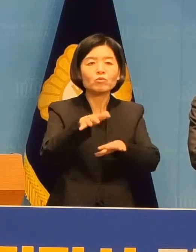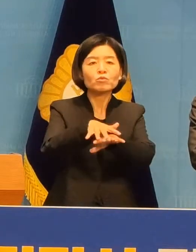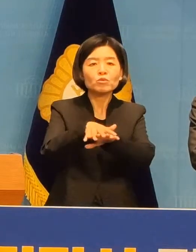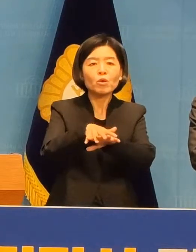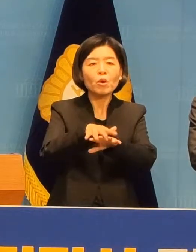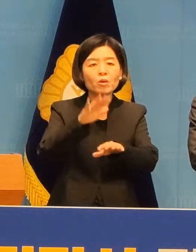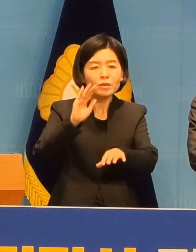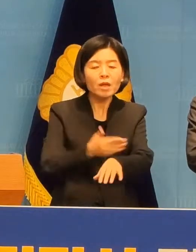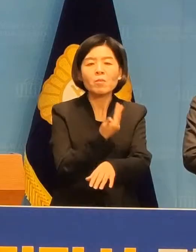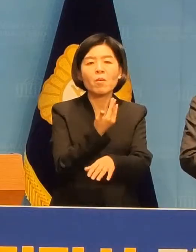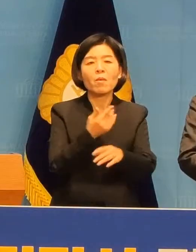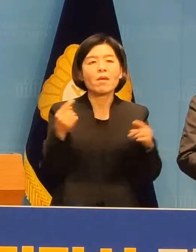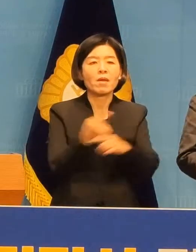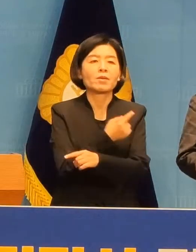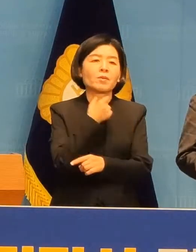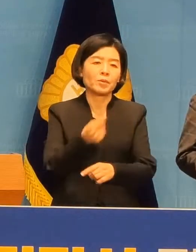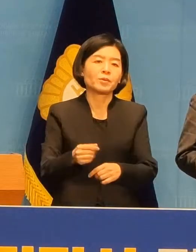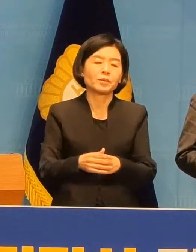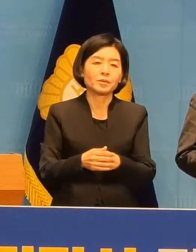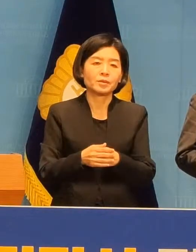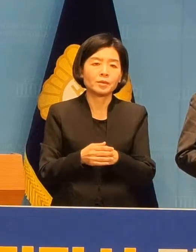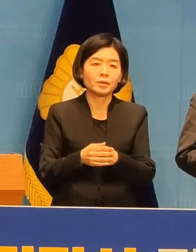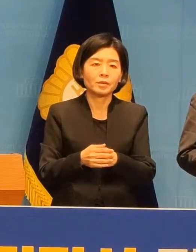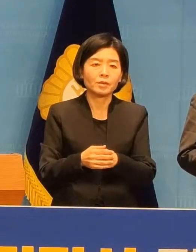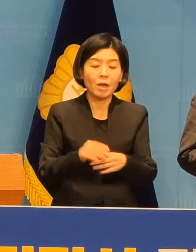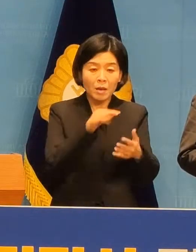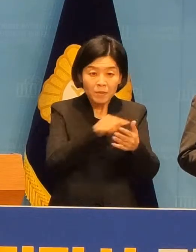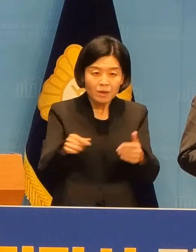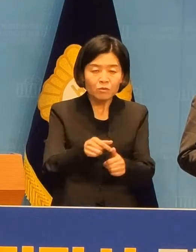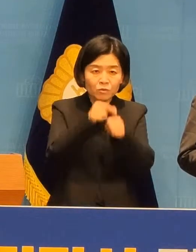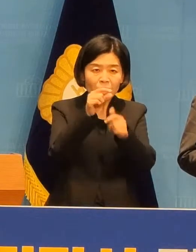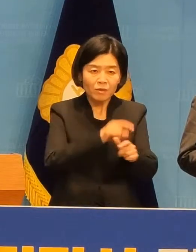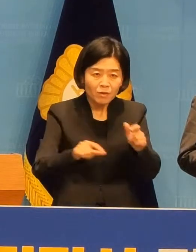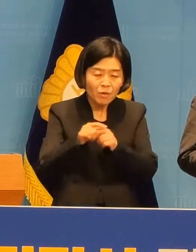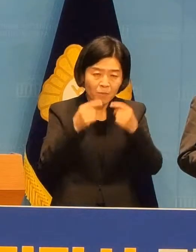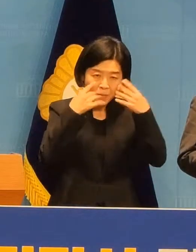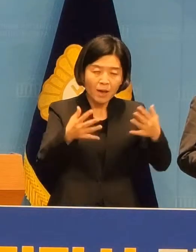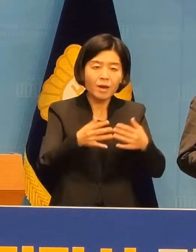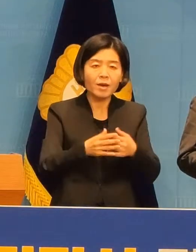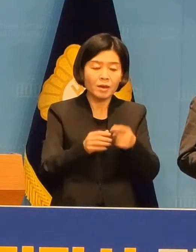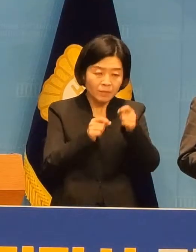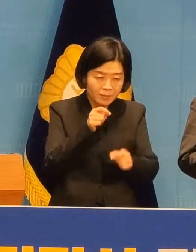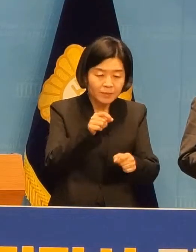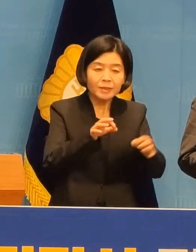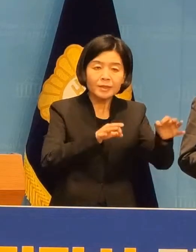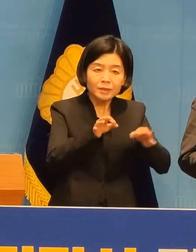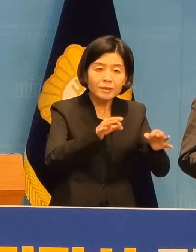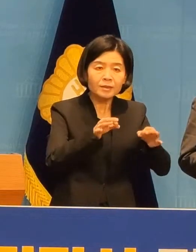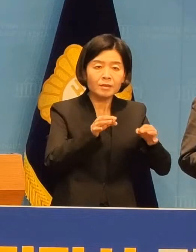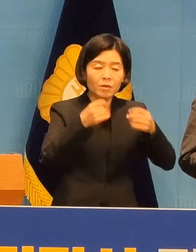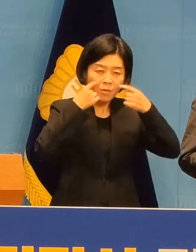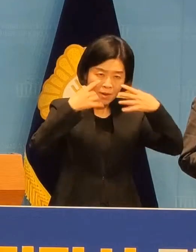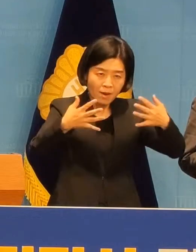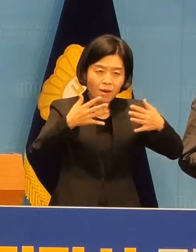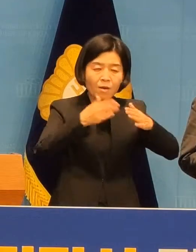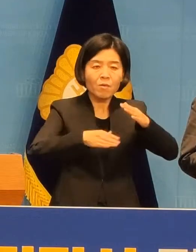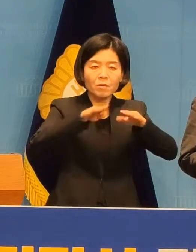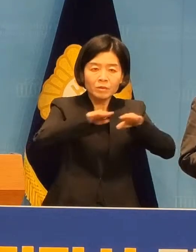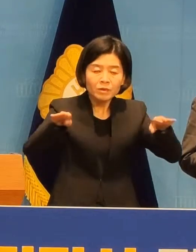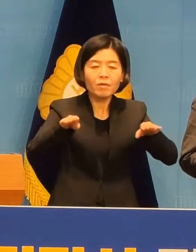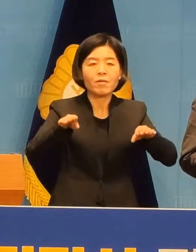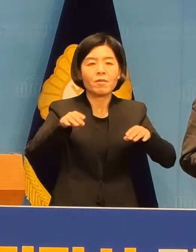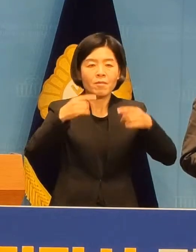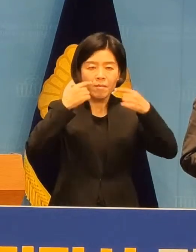개별 사건에 대한 중재 및 피해 구제 기능을 강화하고 프랜차이즈 산업의 투명성과 공정성을 높이기 위한 입법